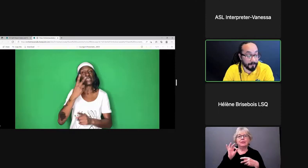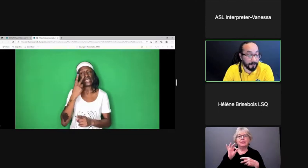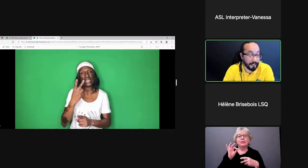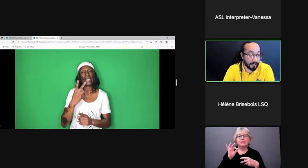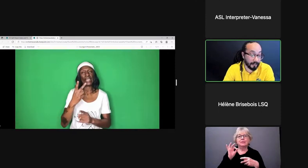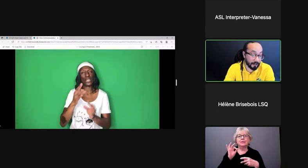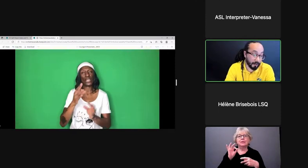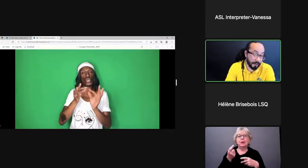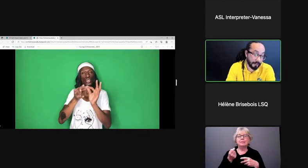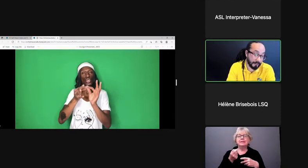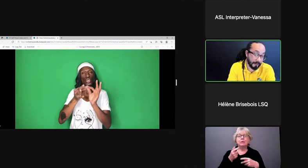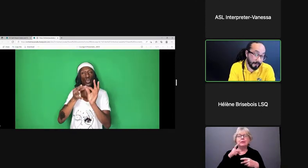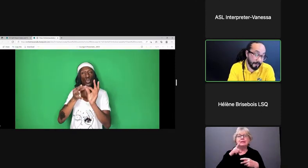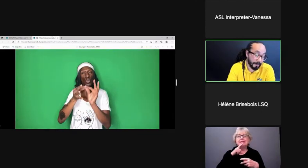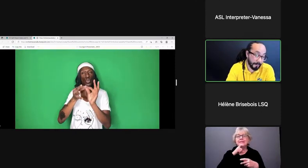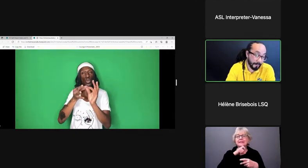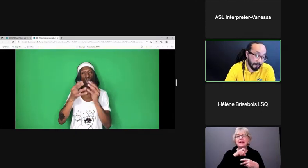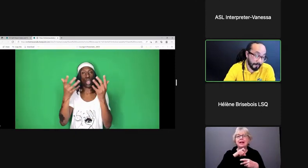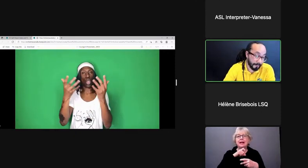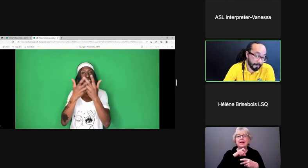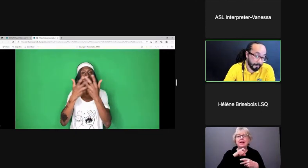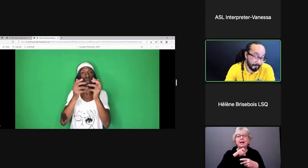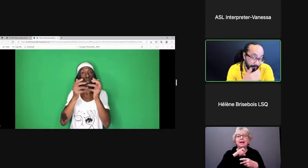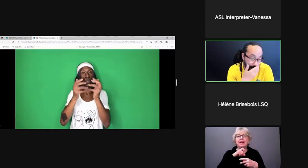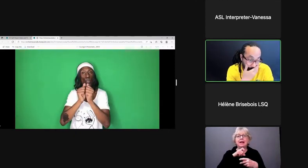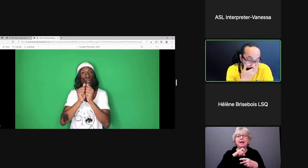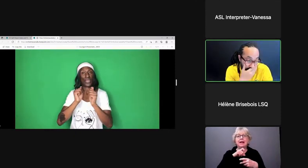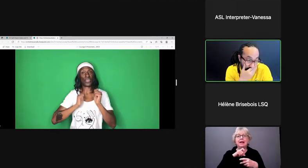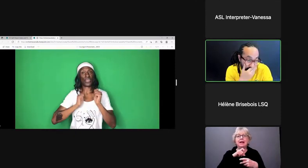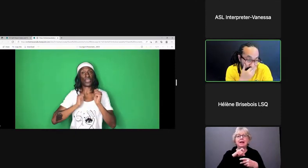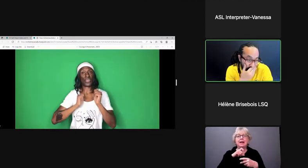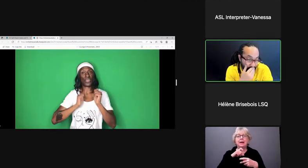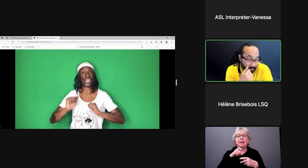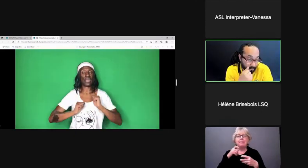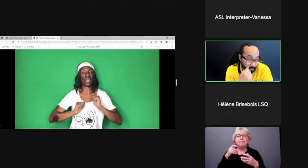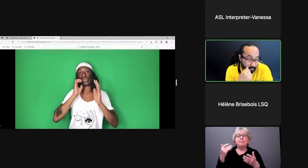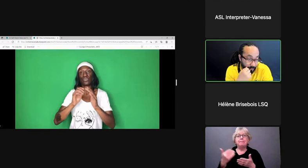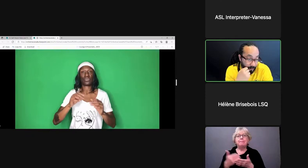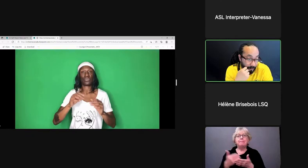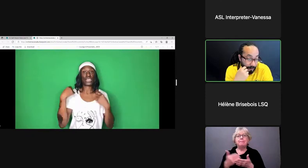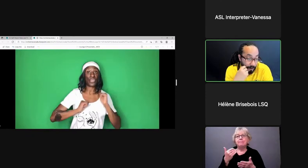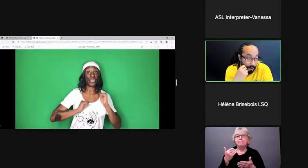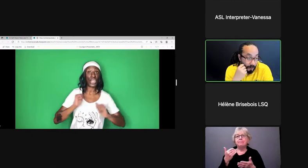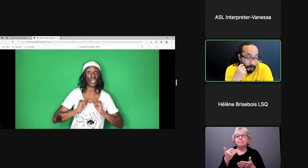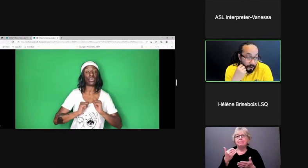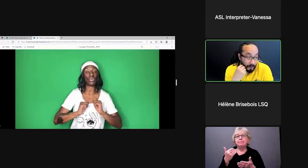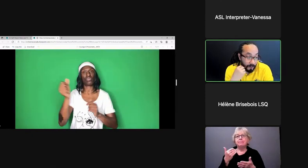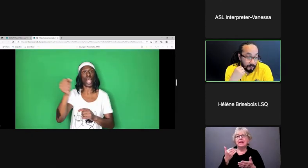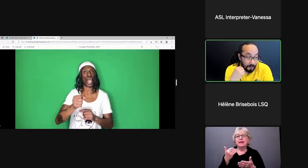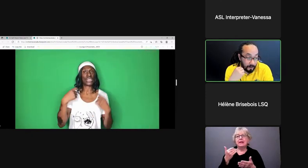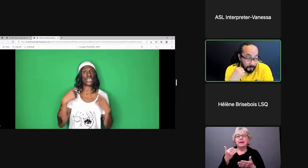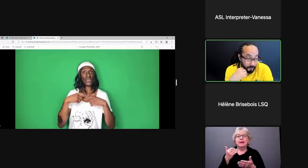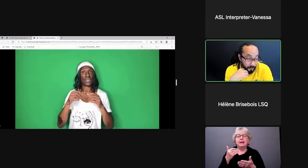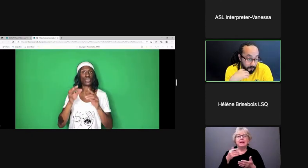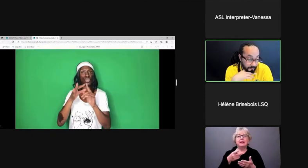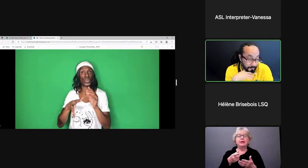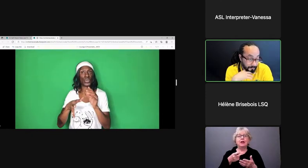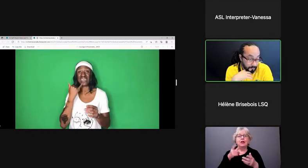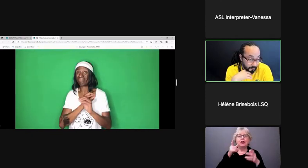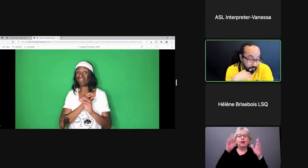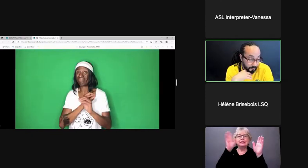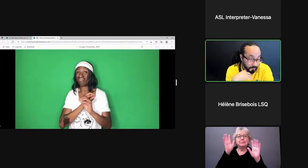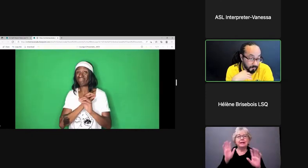en fait, parce que, notamment, le contexte des spectacles